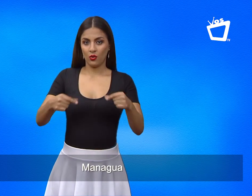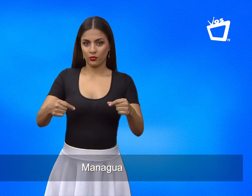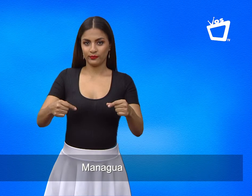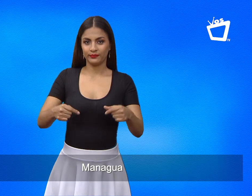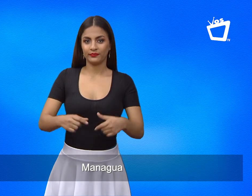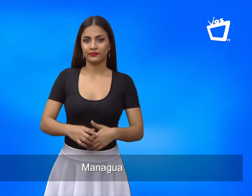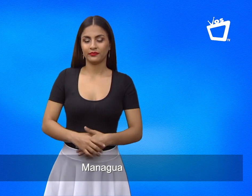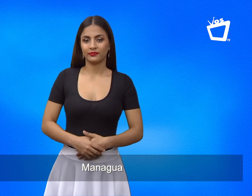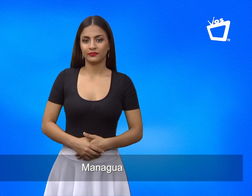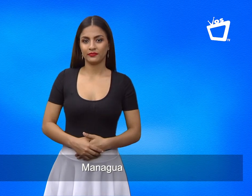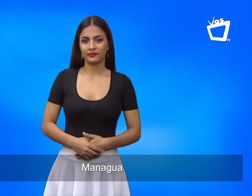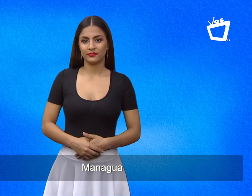Managua.